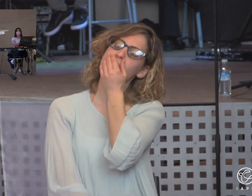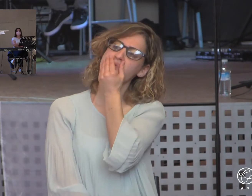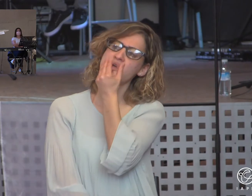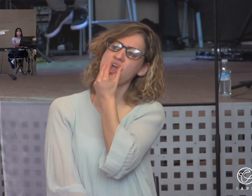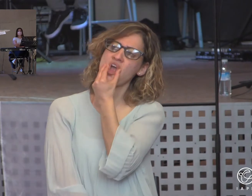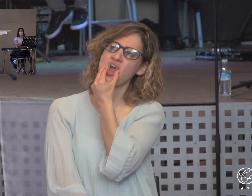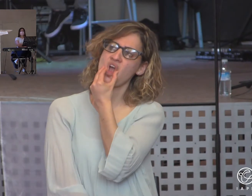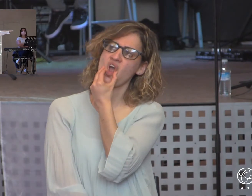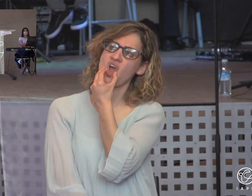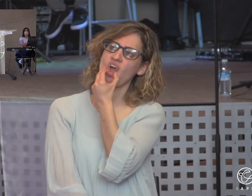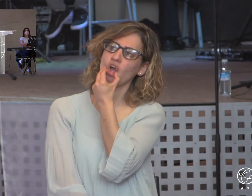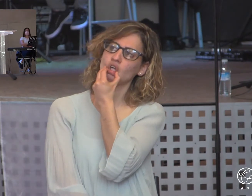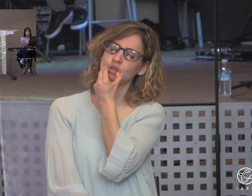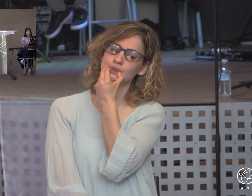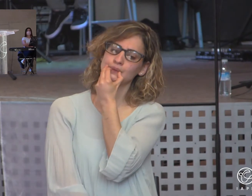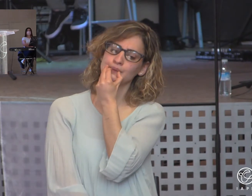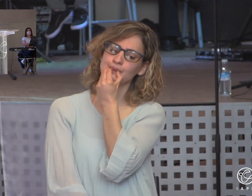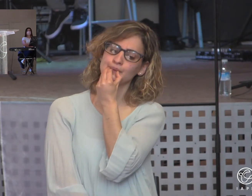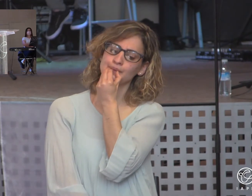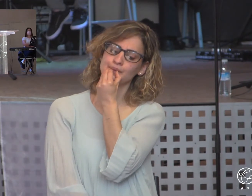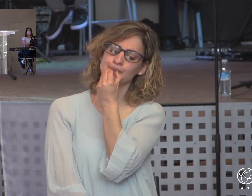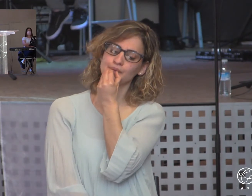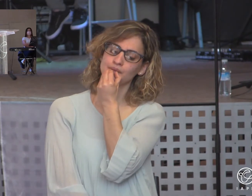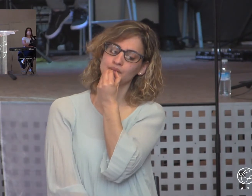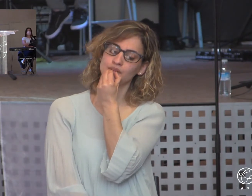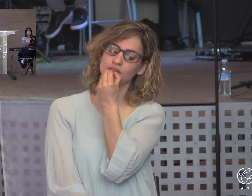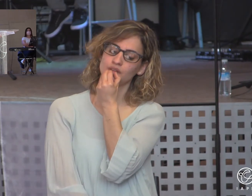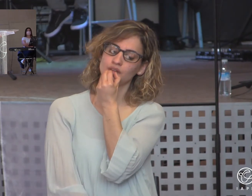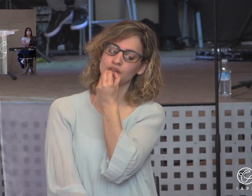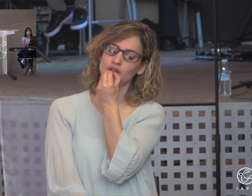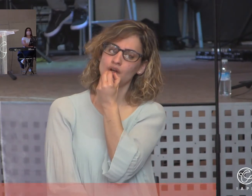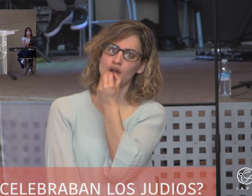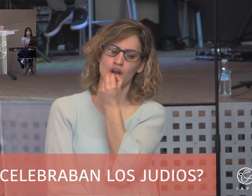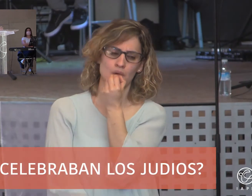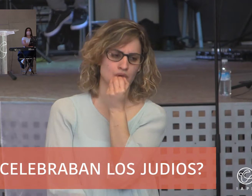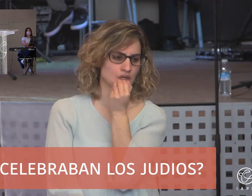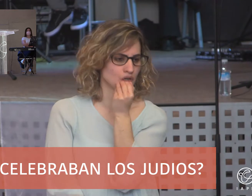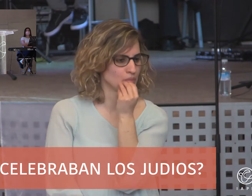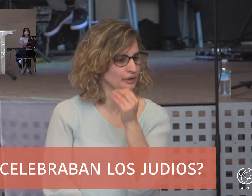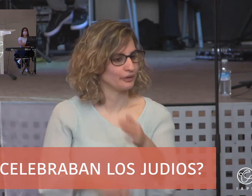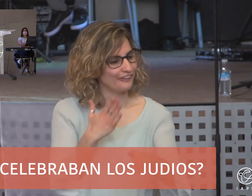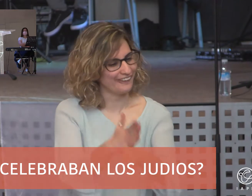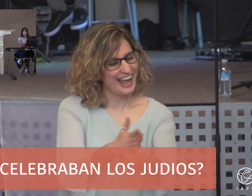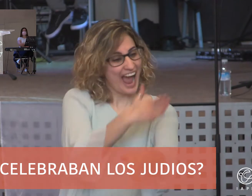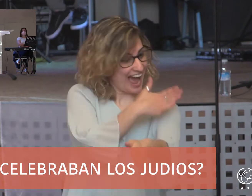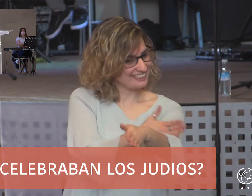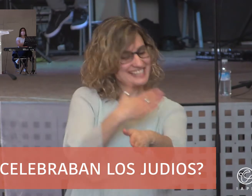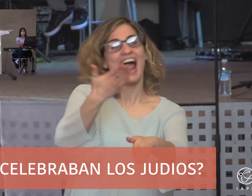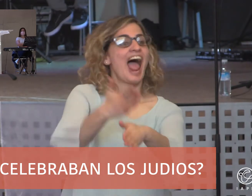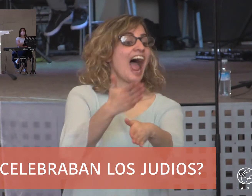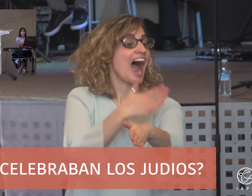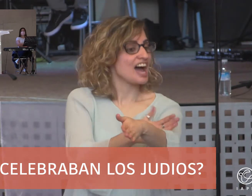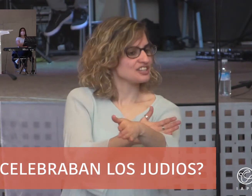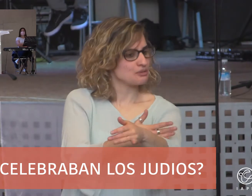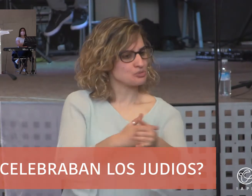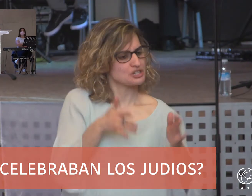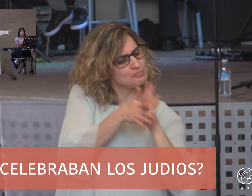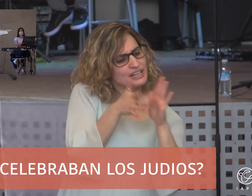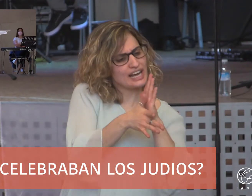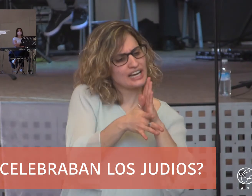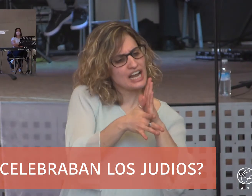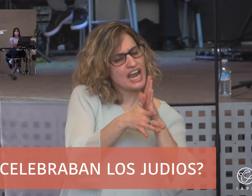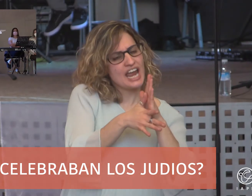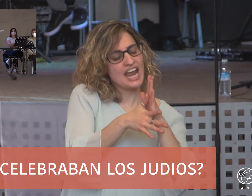Antes, déjame explicarte qué es la Pesaj judía. ¿Qué celebraban los judíos?